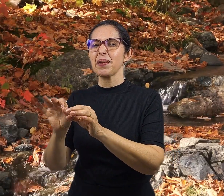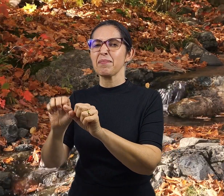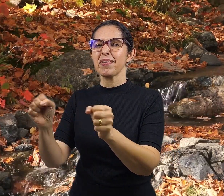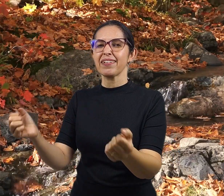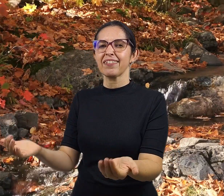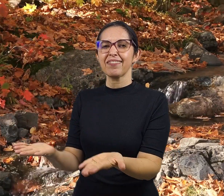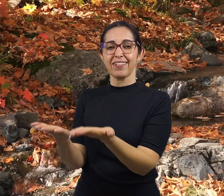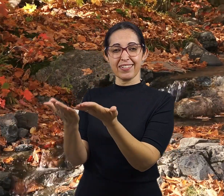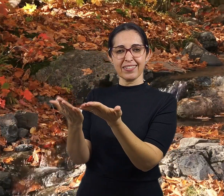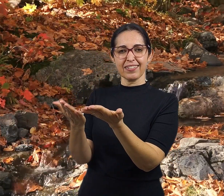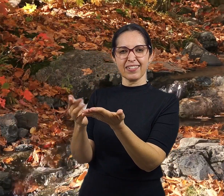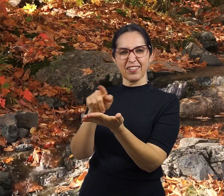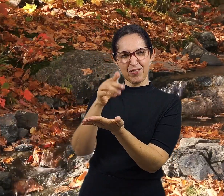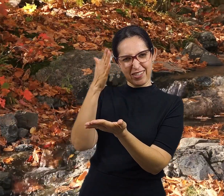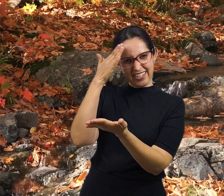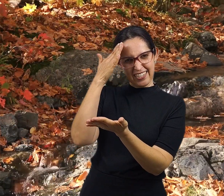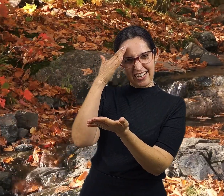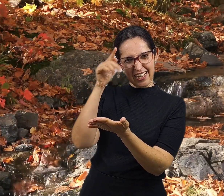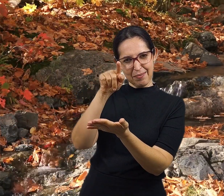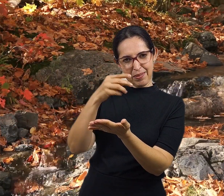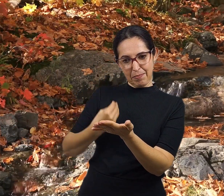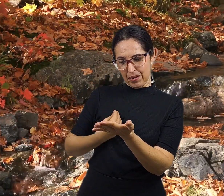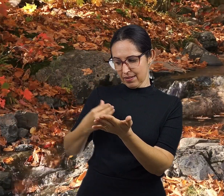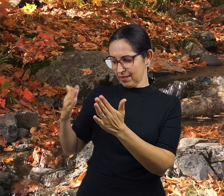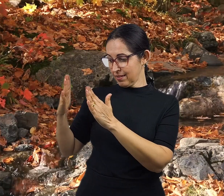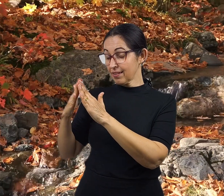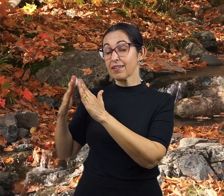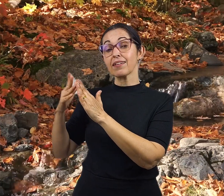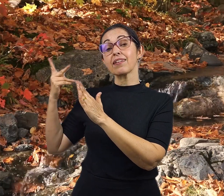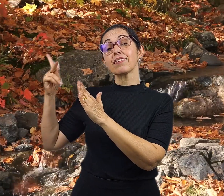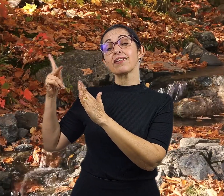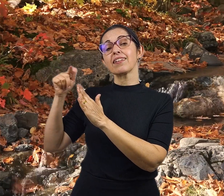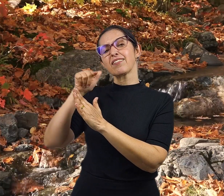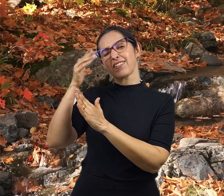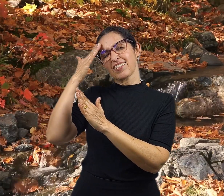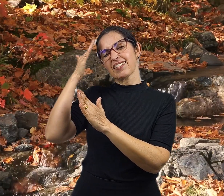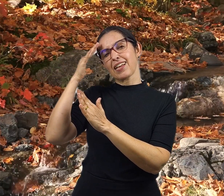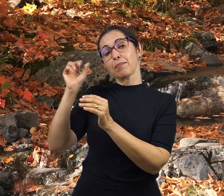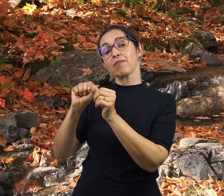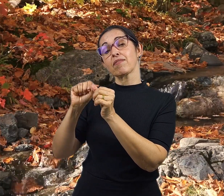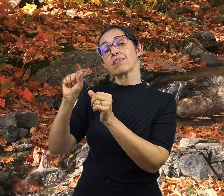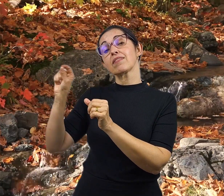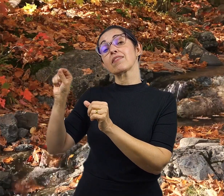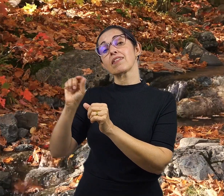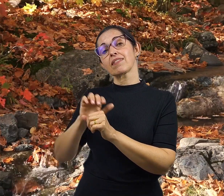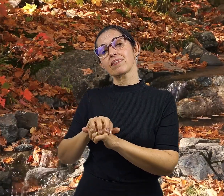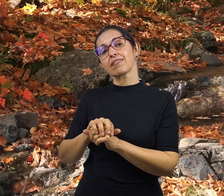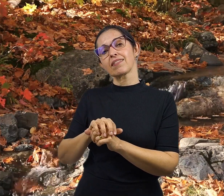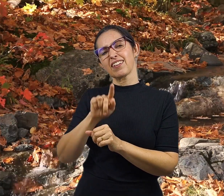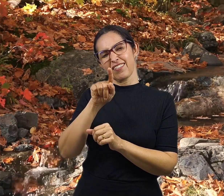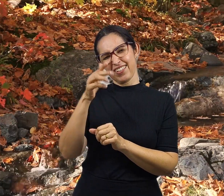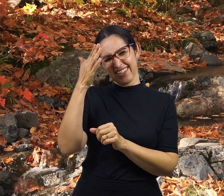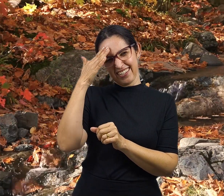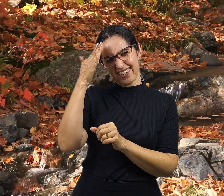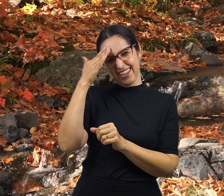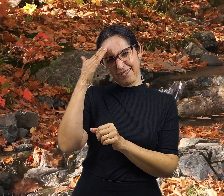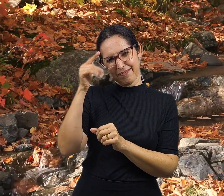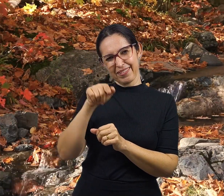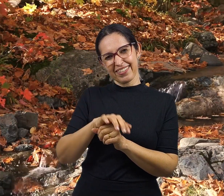que você veio fazer hoje na casa de Deus? Sabe o que você veio fazer aqui hoje, jovem, varão? Você veio ofertar